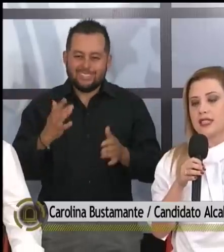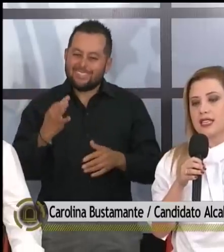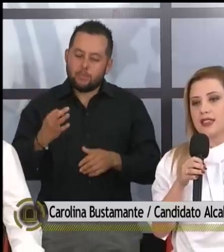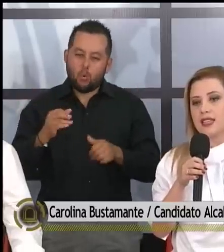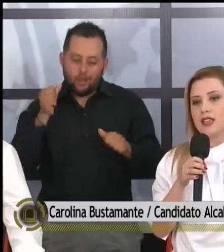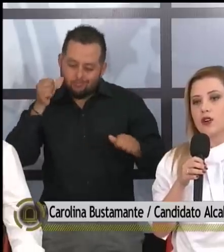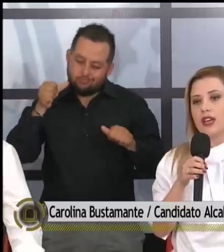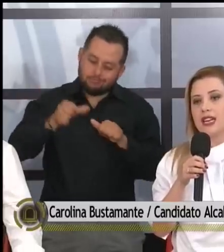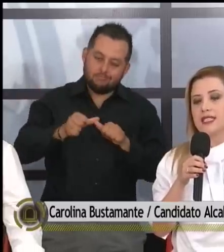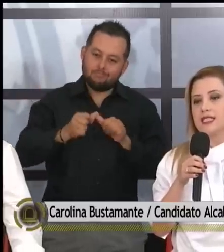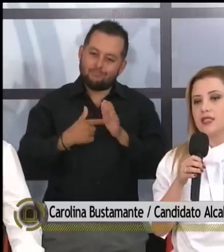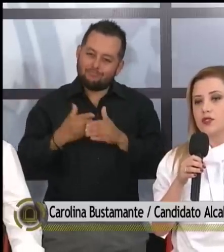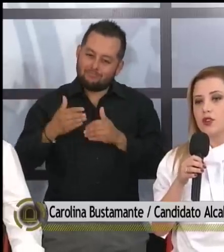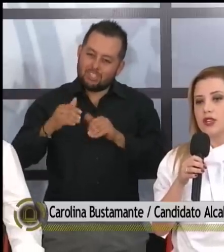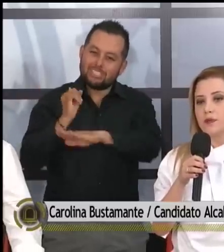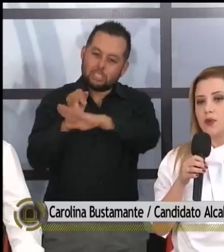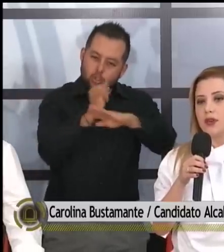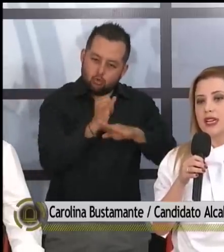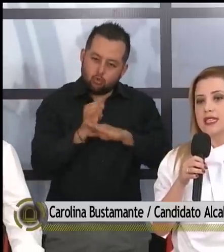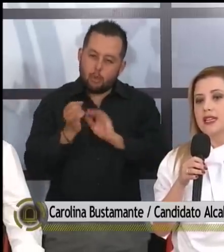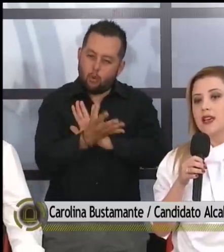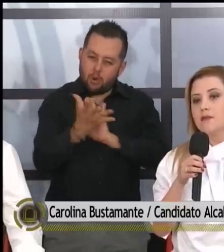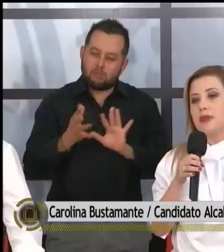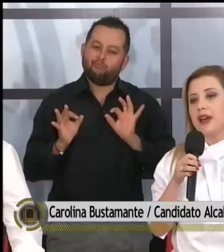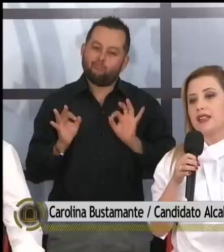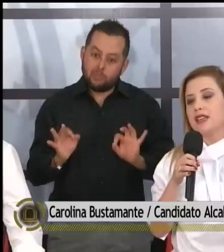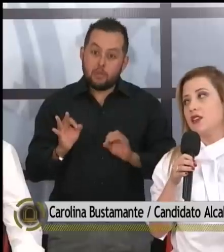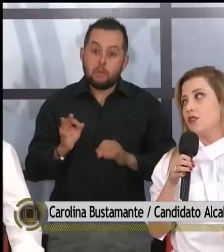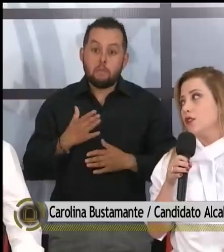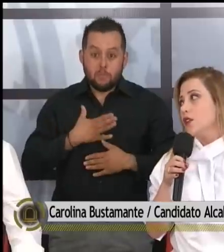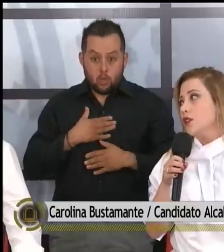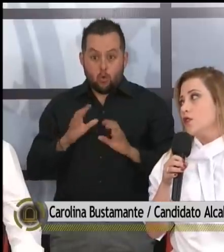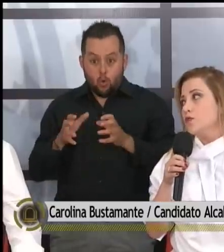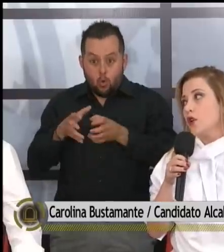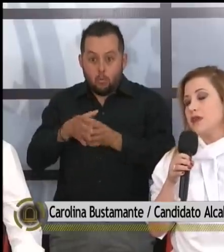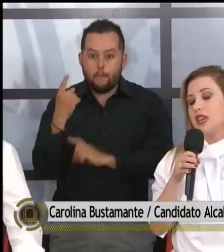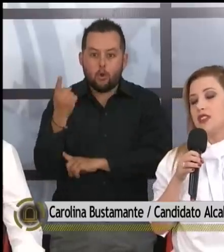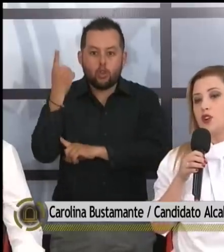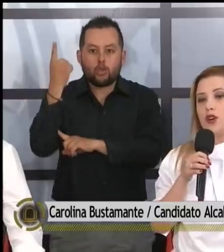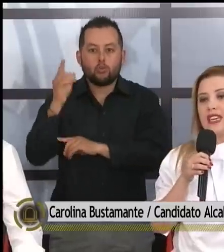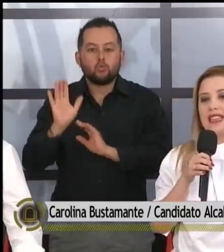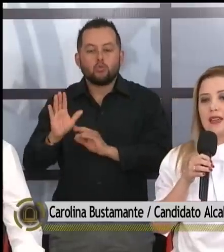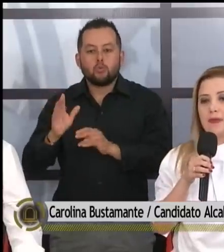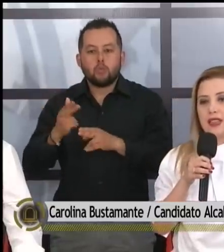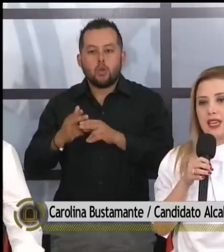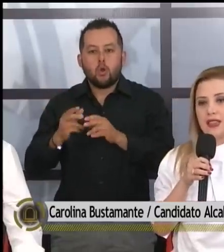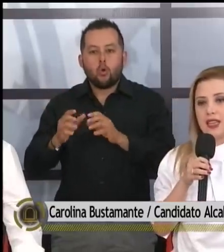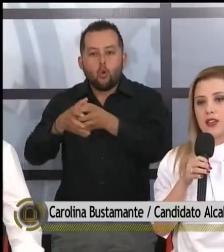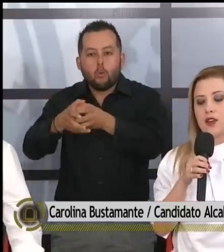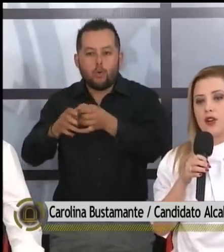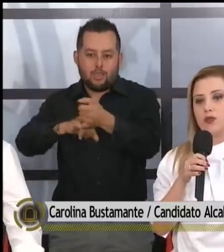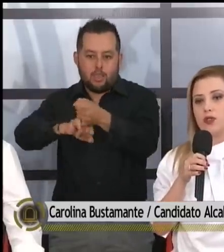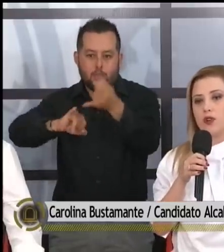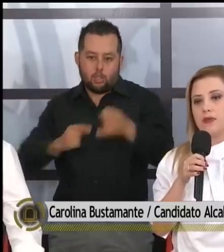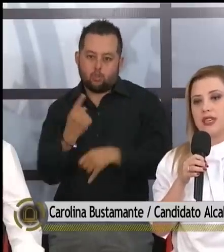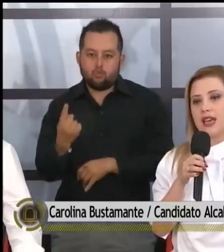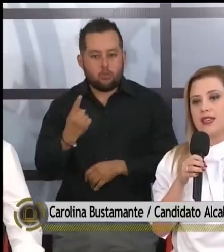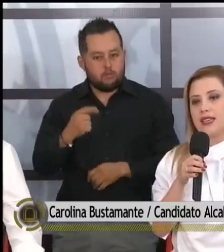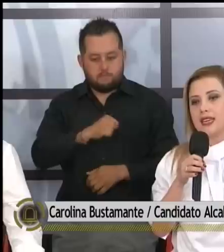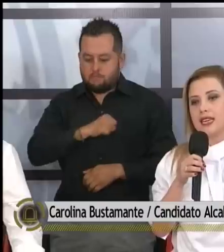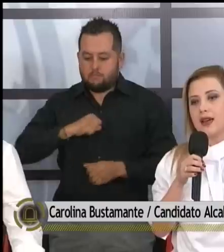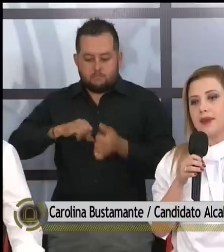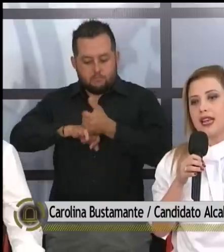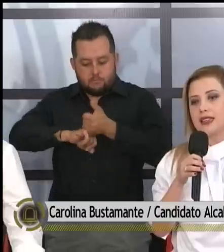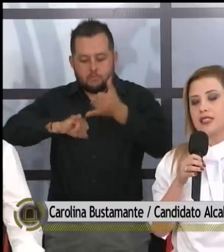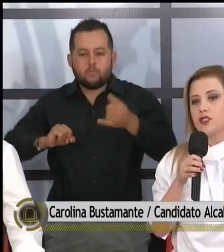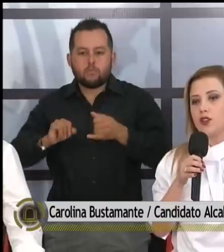huella y trascendiendo en las instituciones públicas. Bien. Mi partido, un movimiento independiente con autonomía y